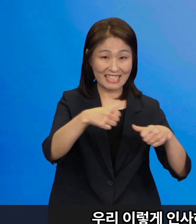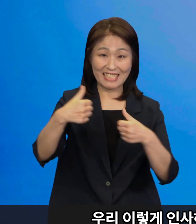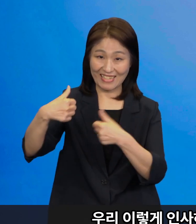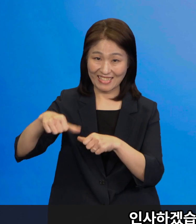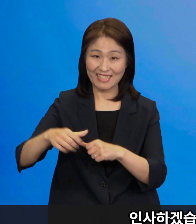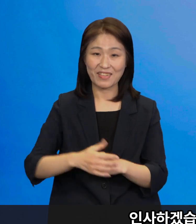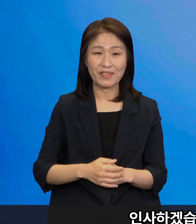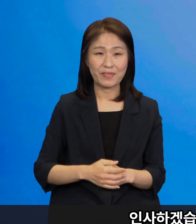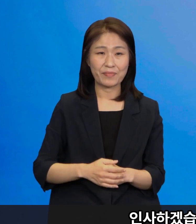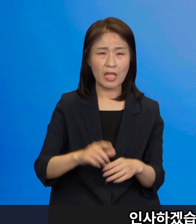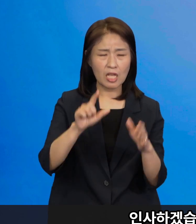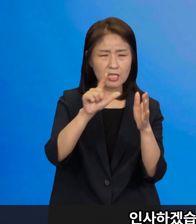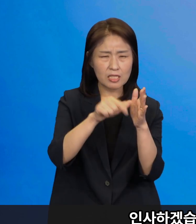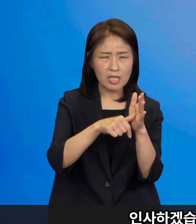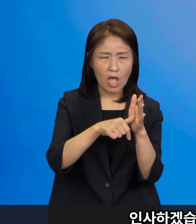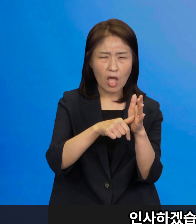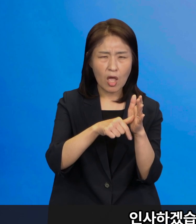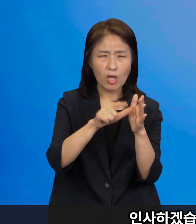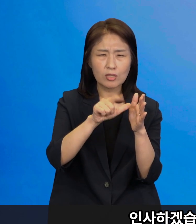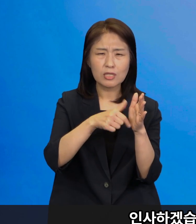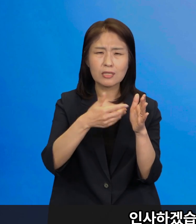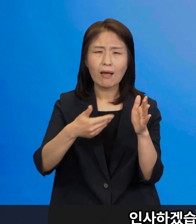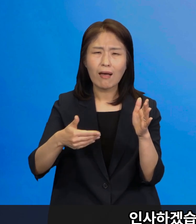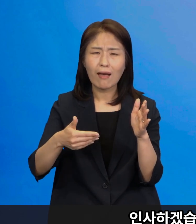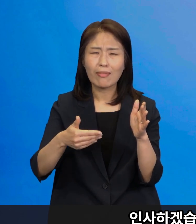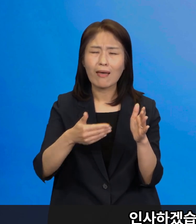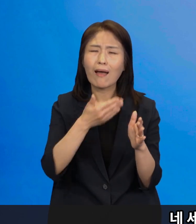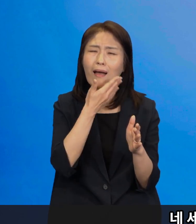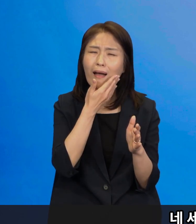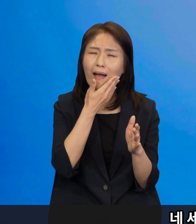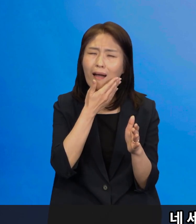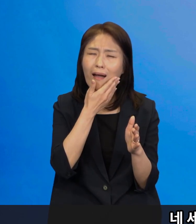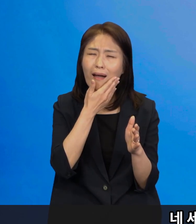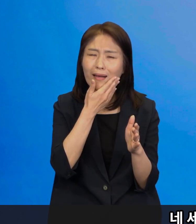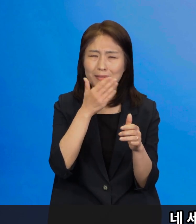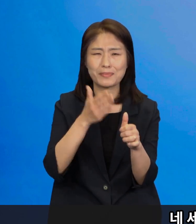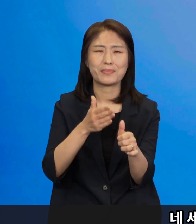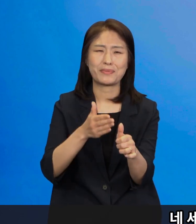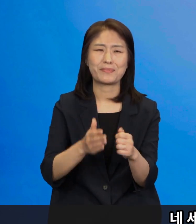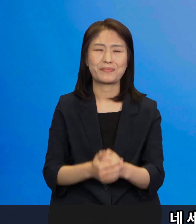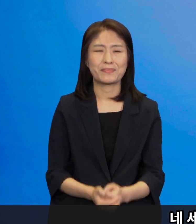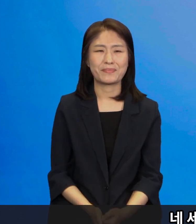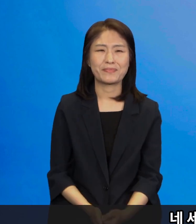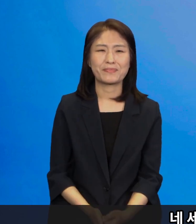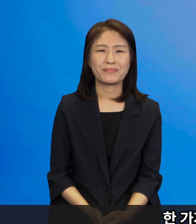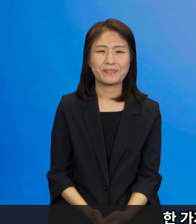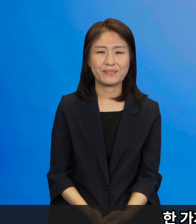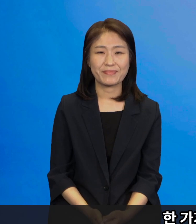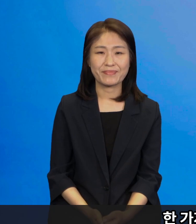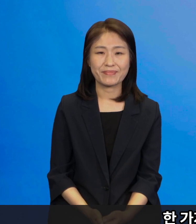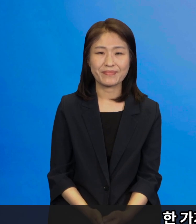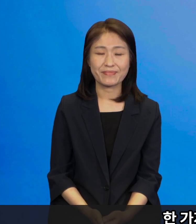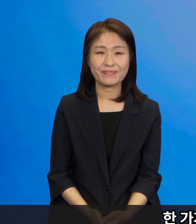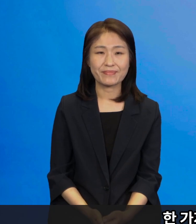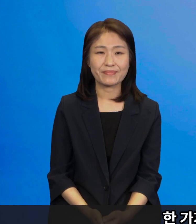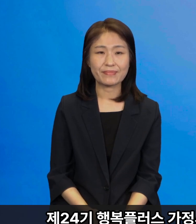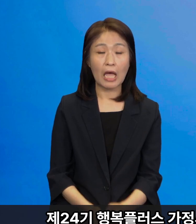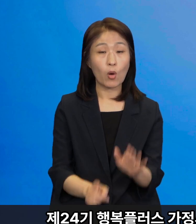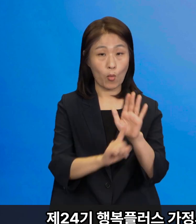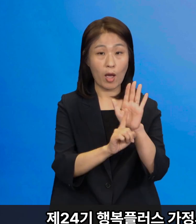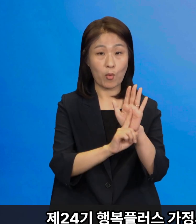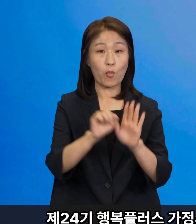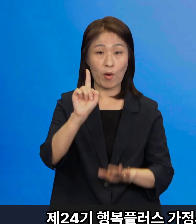세월을 아끼십시다. 인사하겠습니다. 세월을 아끼십시다. 네, 세월을 아끼십시다. 한 가지